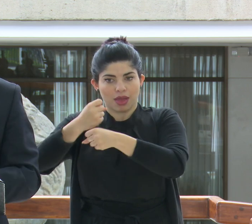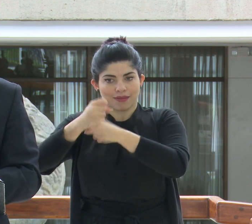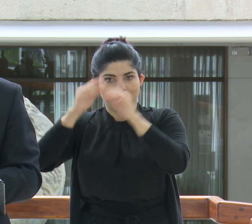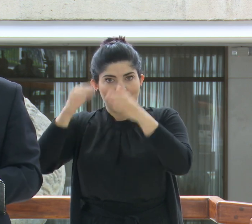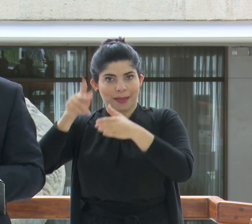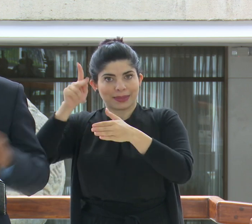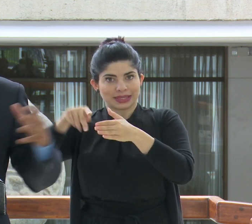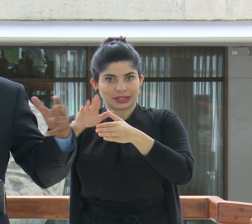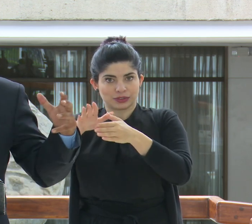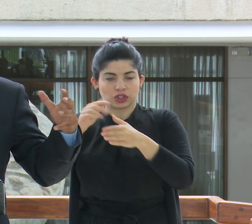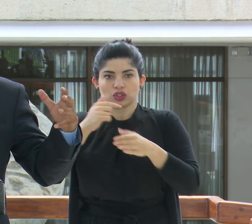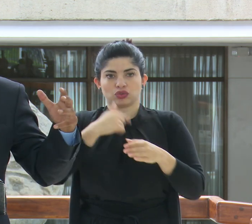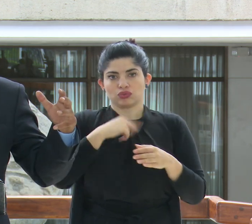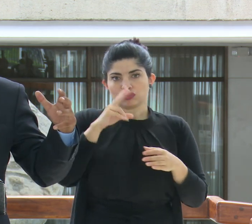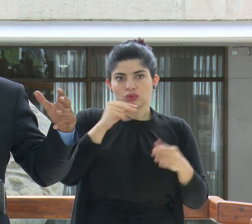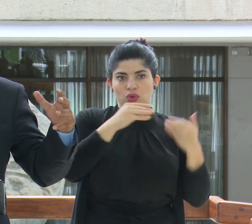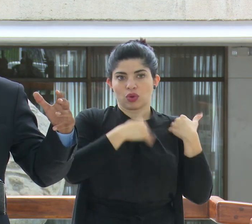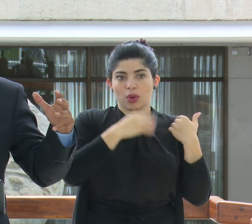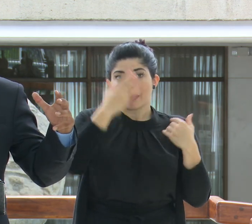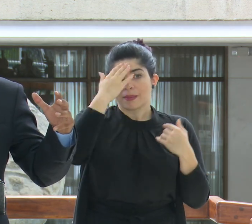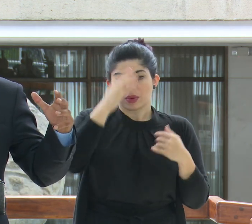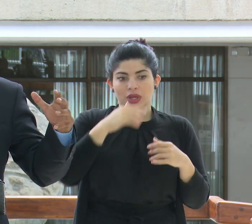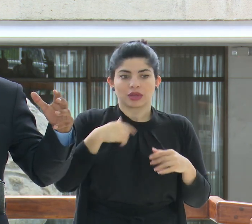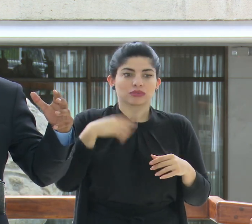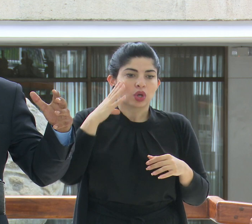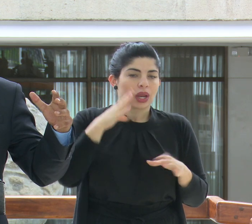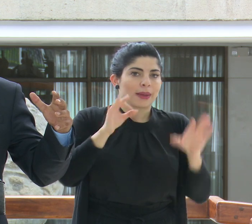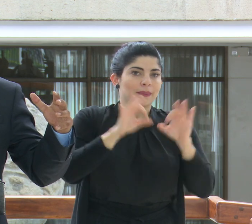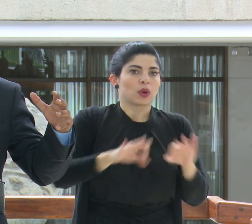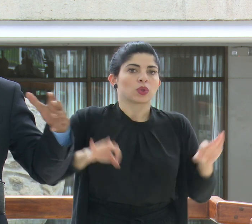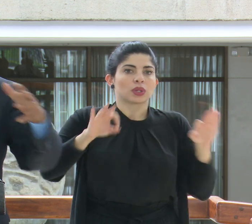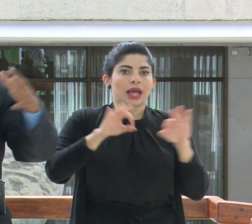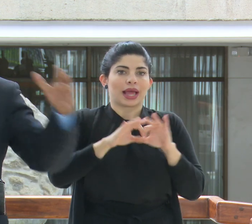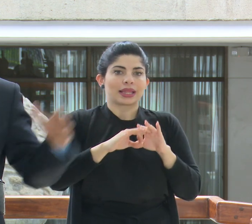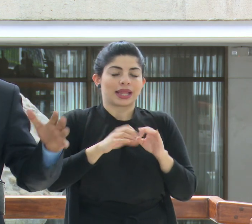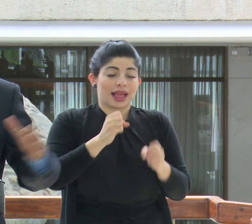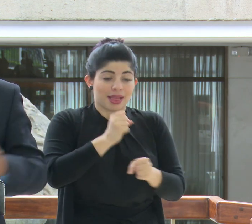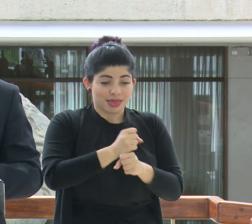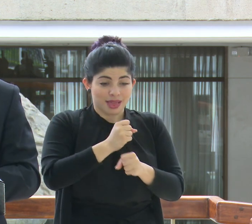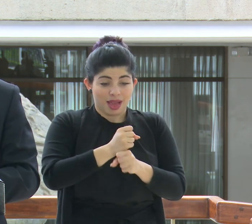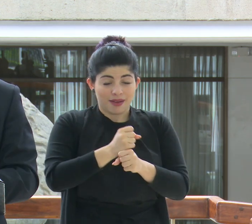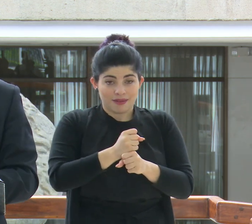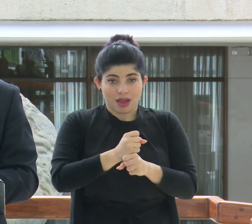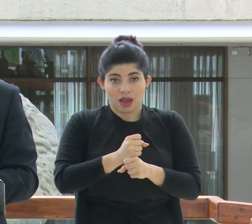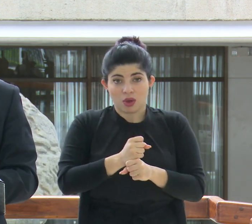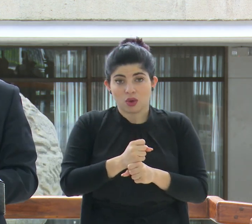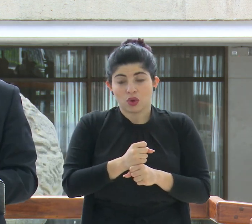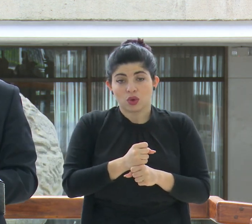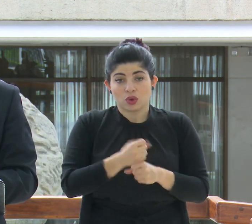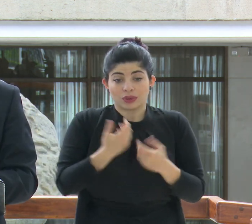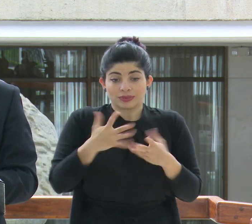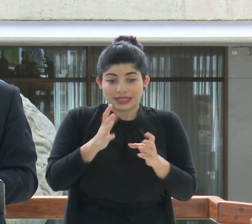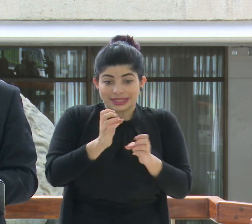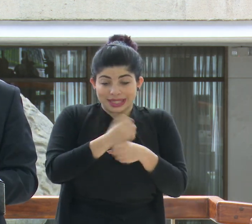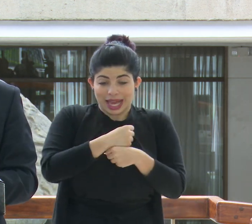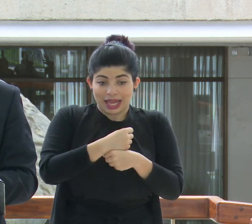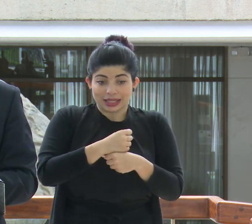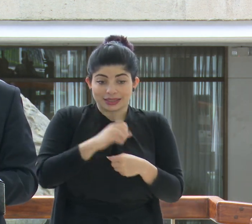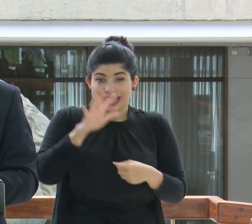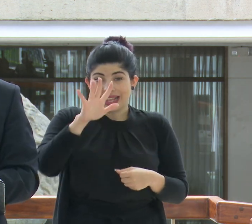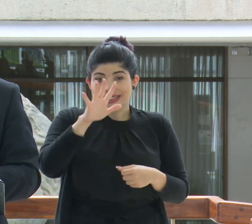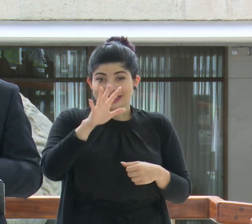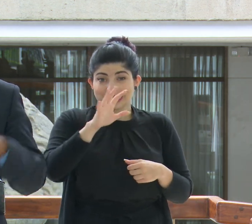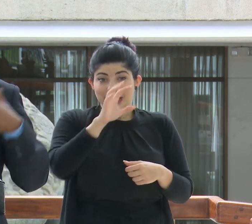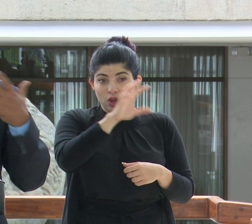bien me parece importante que el trabajo que se hace en estas cinco